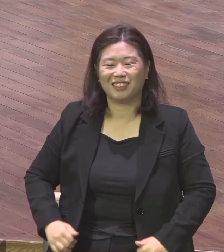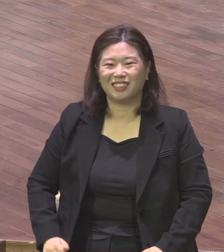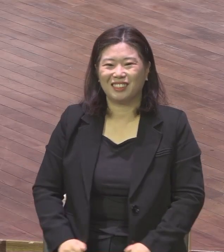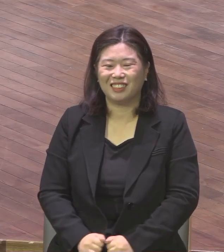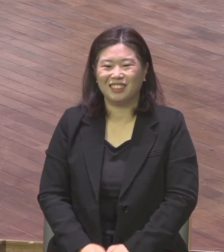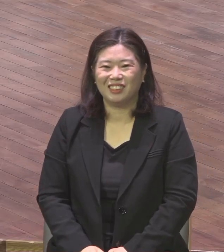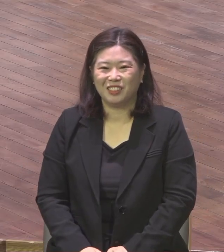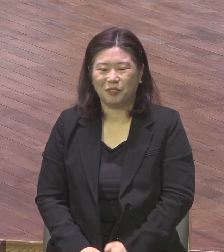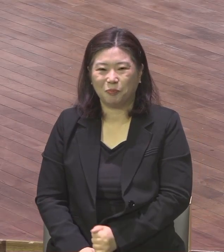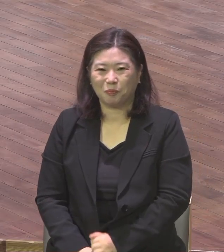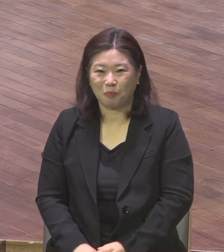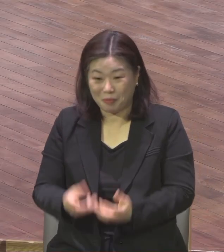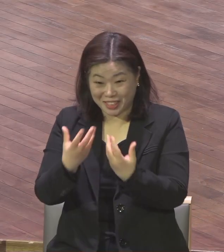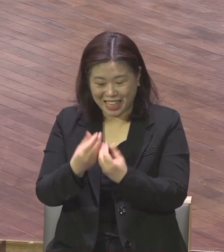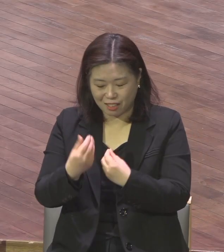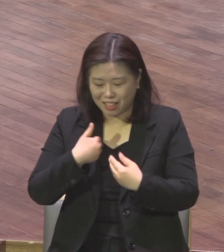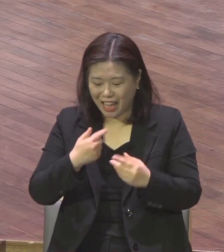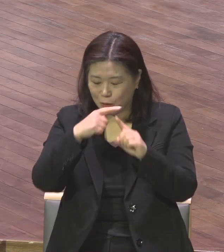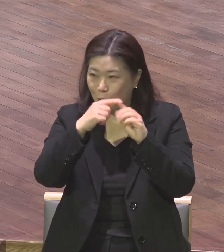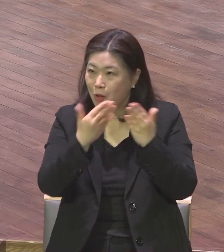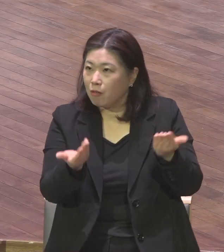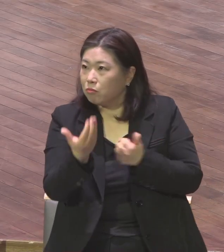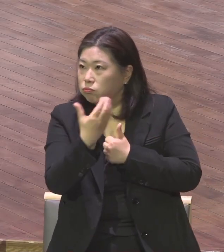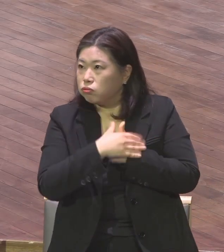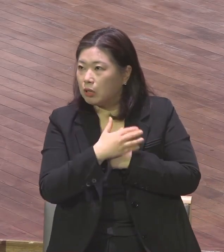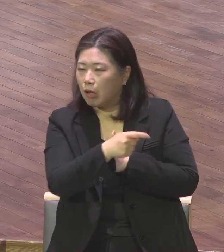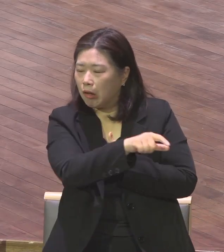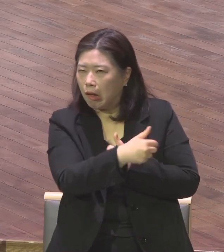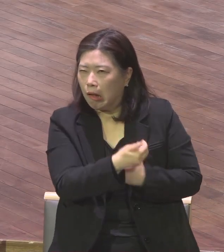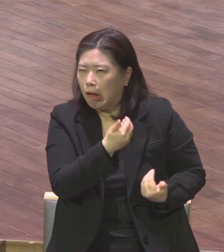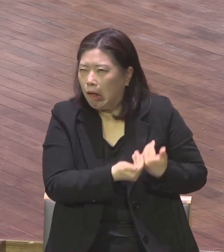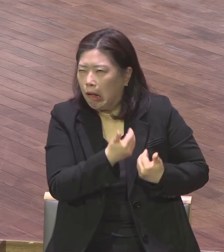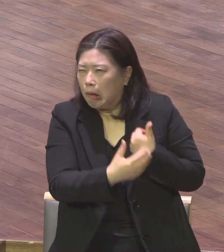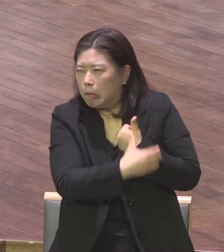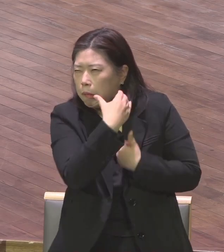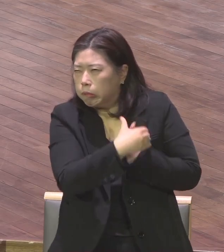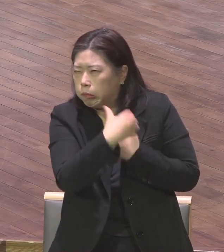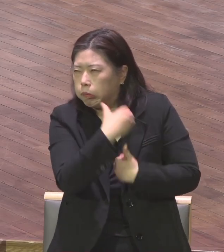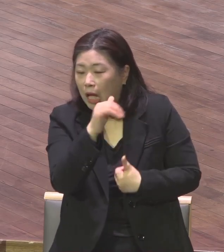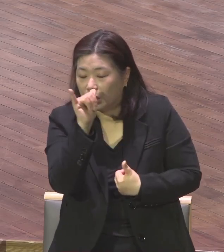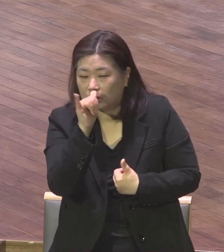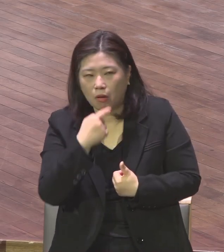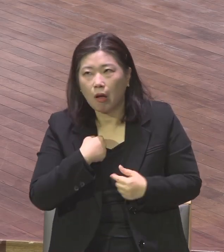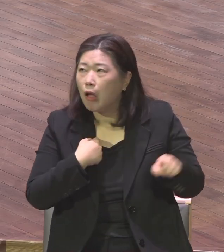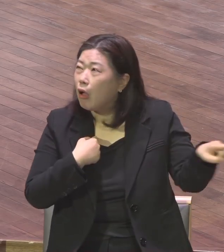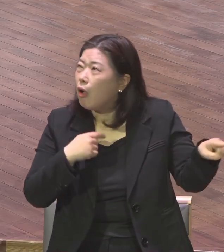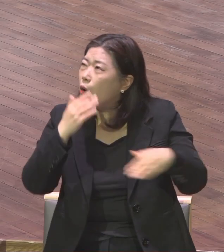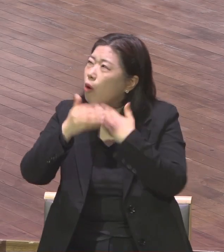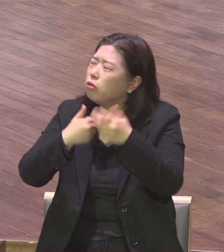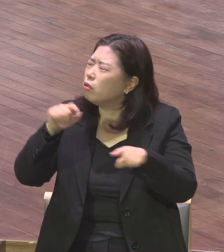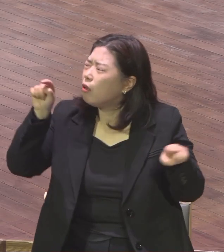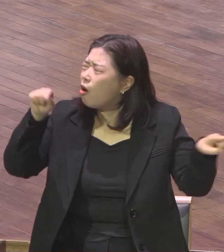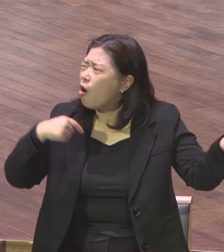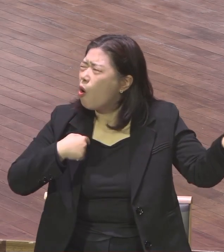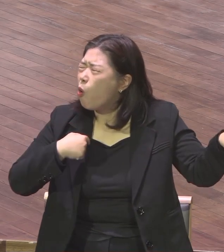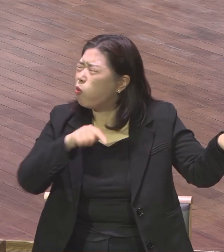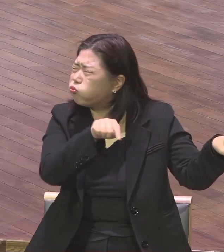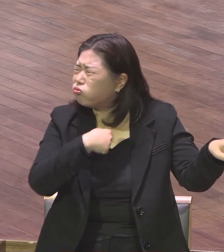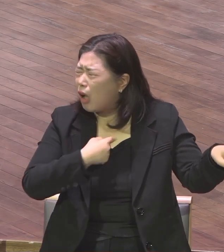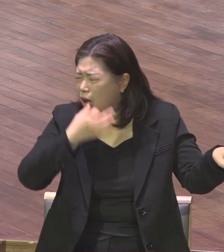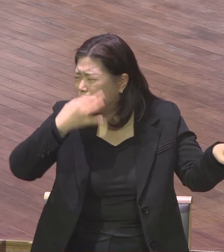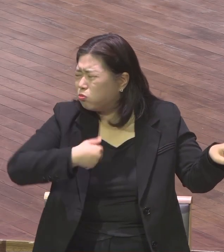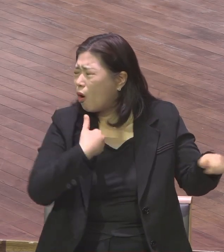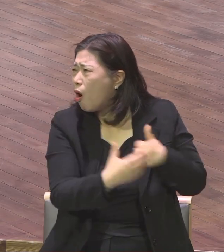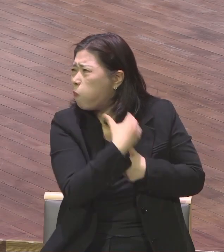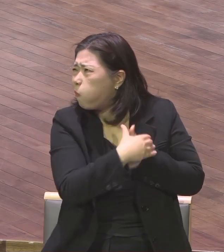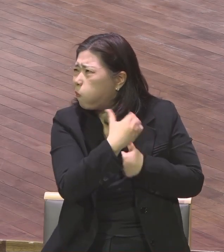좀 어떻게 회개를 시키든지 변화시키든지 함께 하든지 좀 시켜주옵소서. 기도 안 할 수 없죠. 힘드니까.